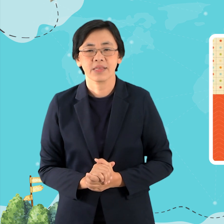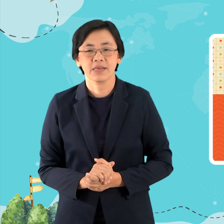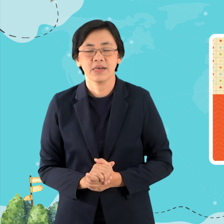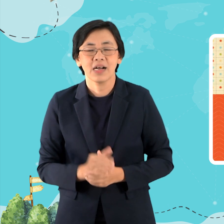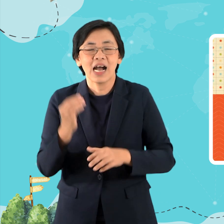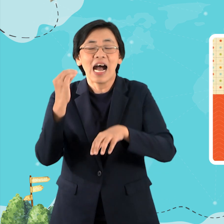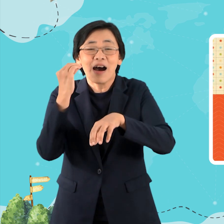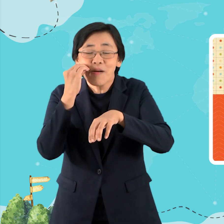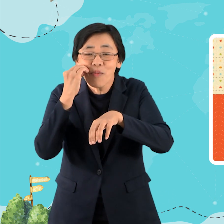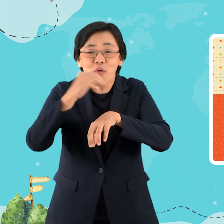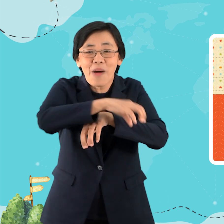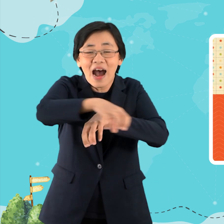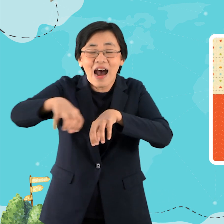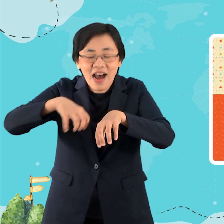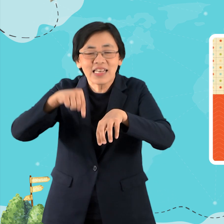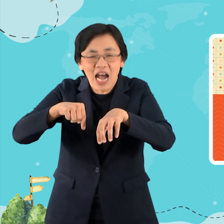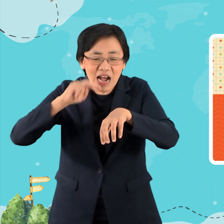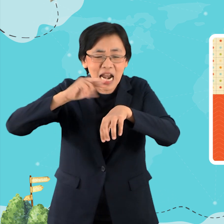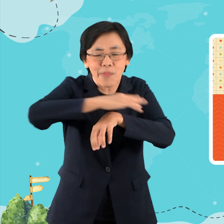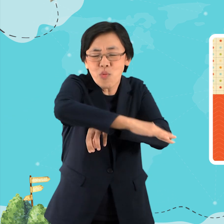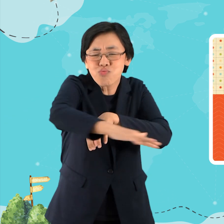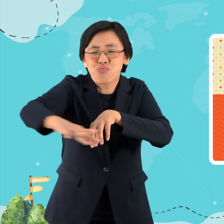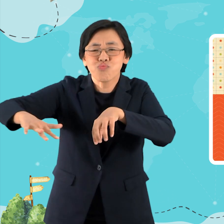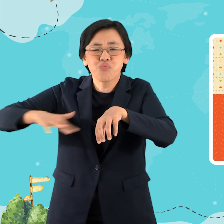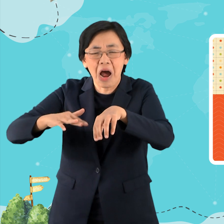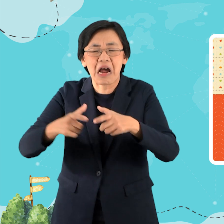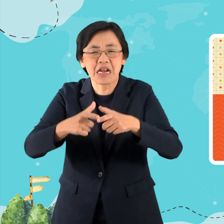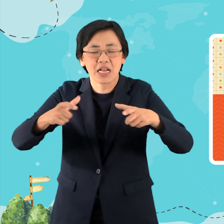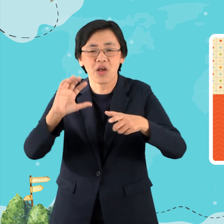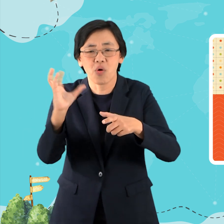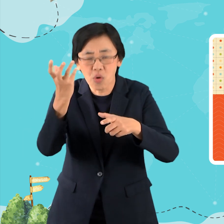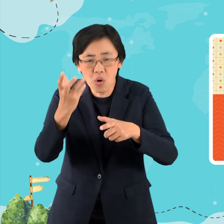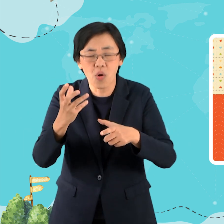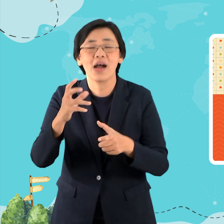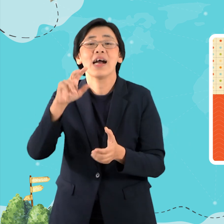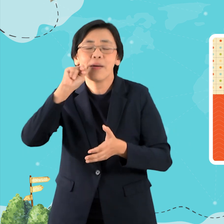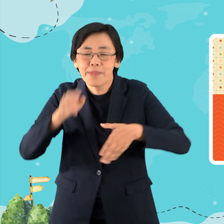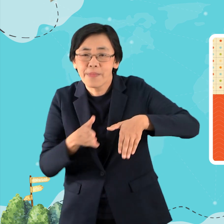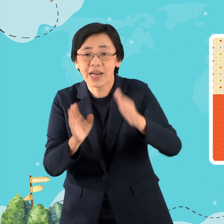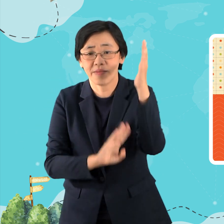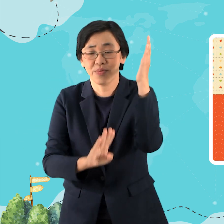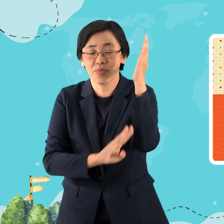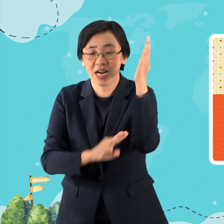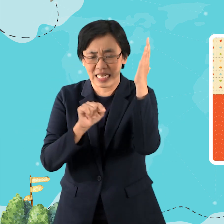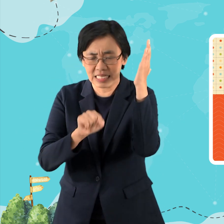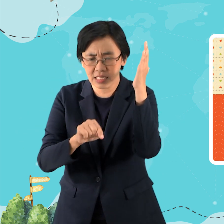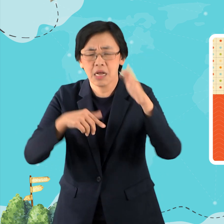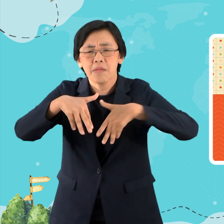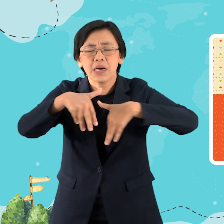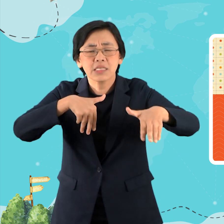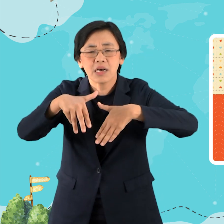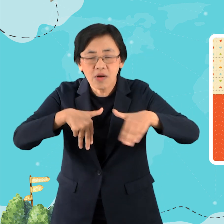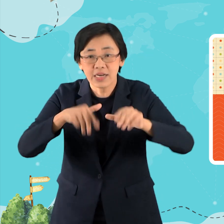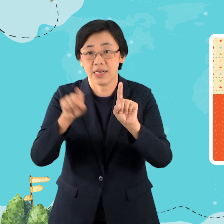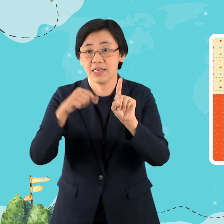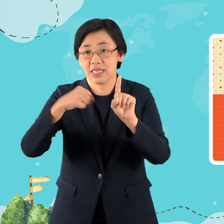ป็นหมู่บ้านกลางน้ำที่ใหญ่ที่สุดในโลกอยู่บริเวณตากแน่น้ำบรูไนมีประชากรอาศัยอยู่1